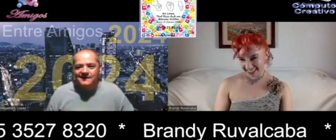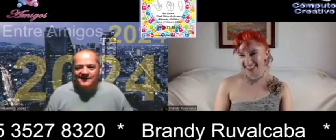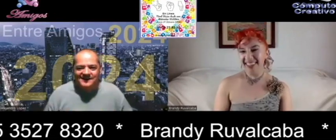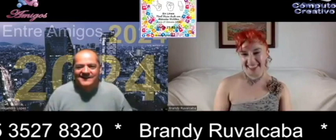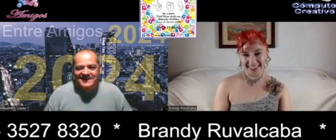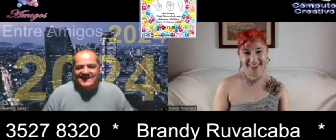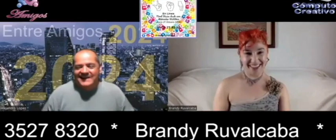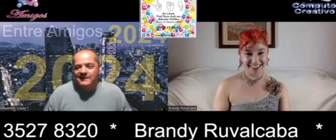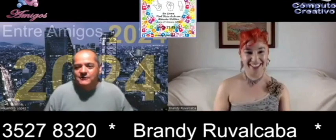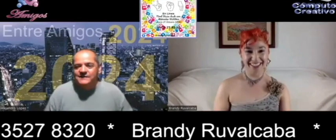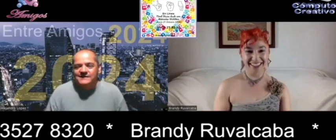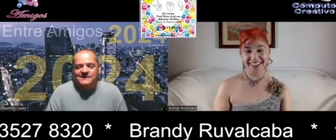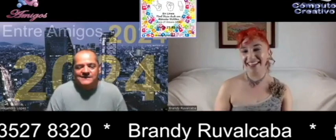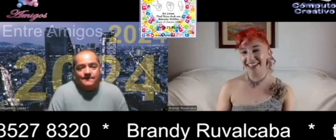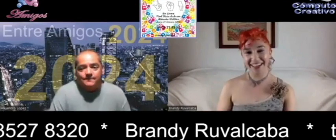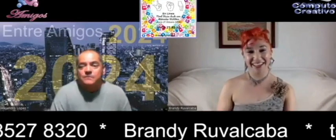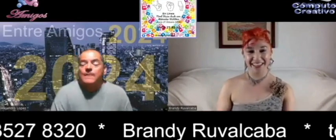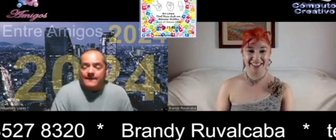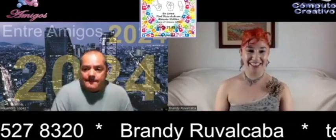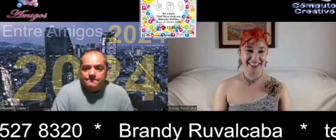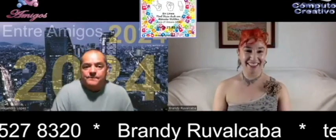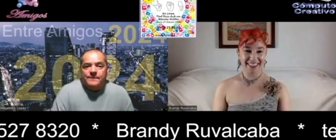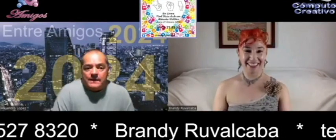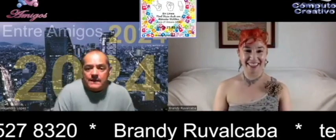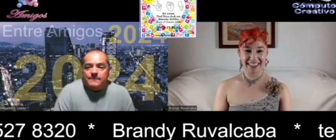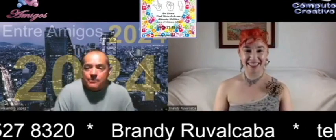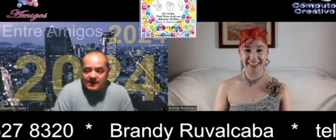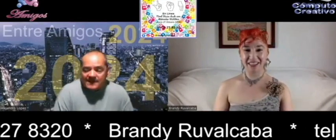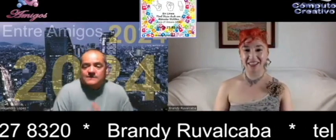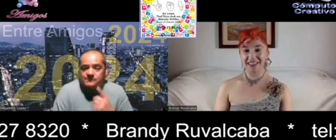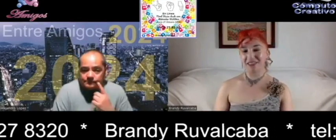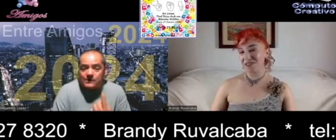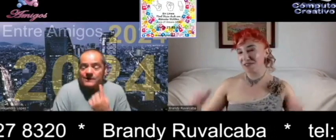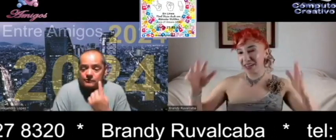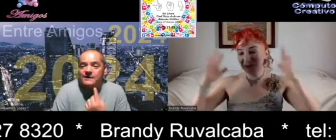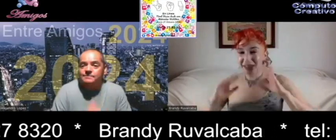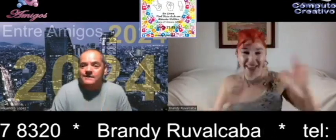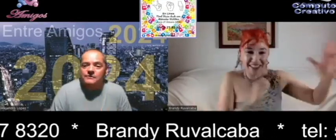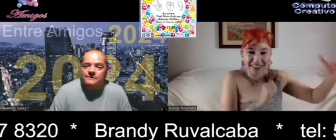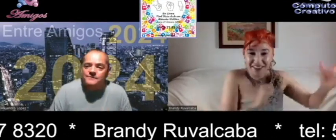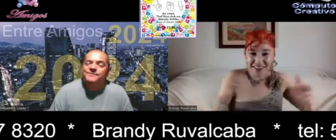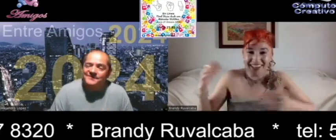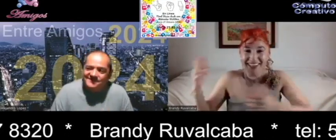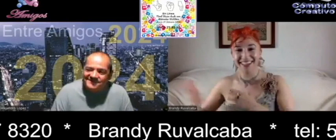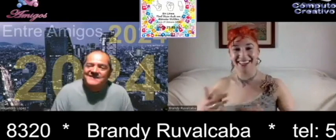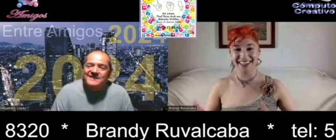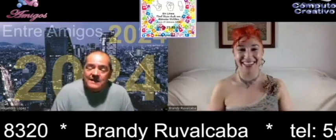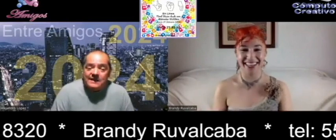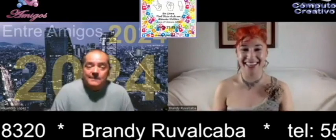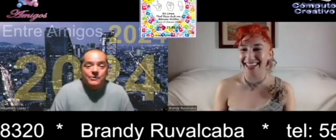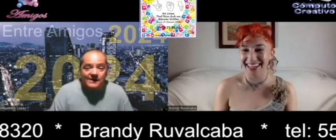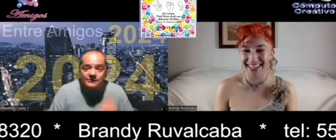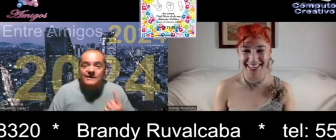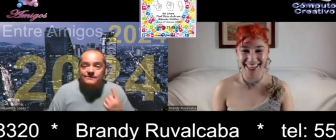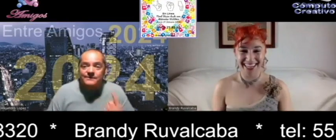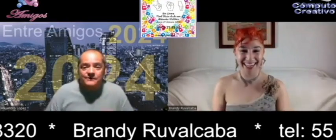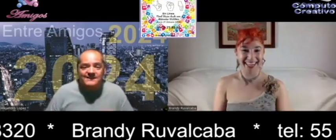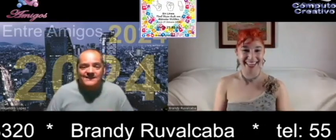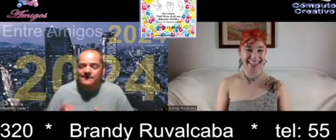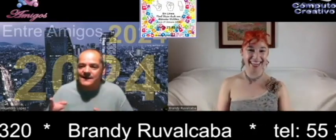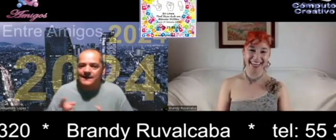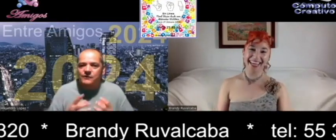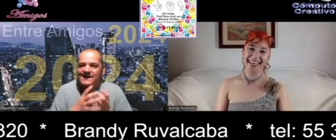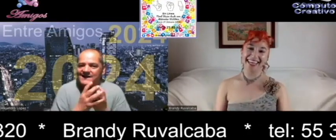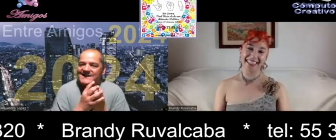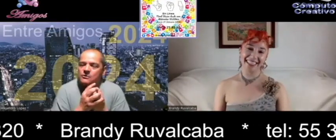¿no? Entonces, Sí, y entras con una pocas son ropa, las sales con personas, otra. y pocas son las personas